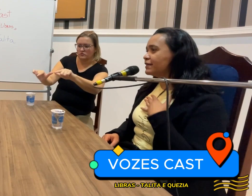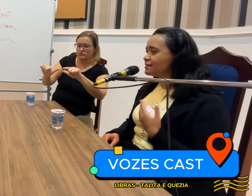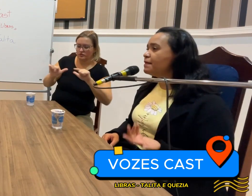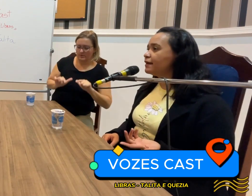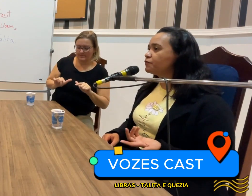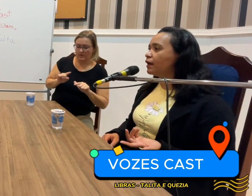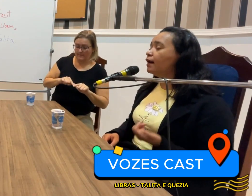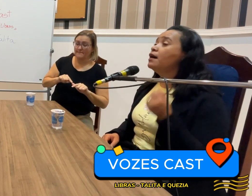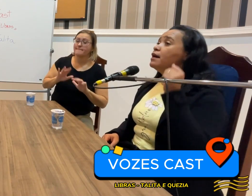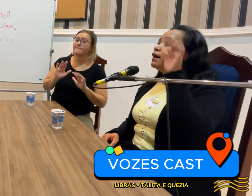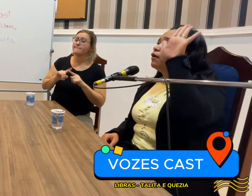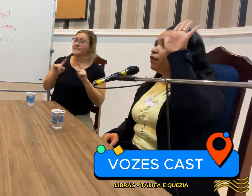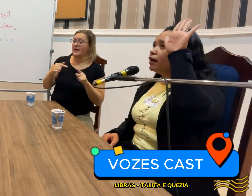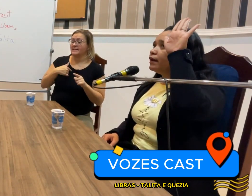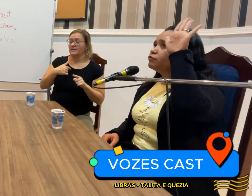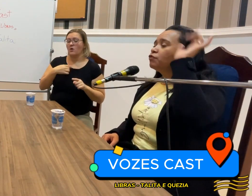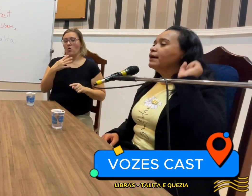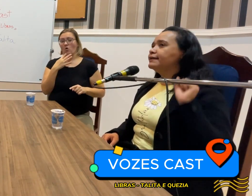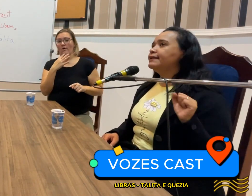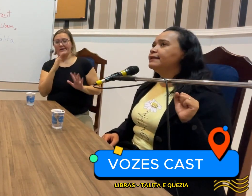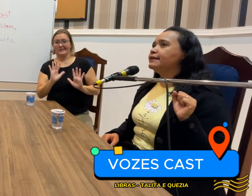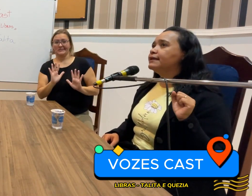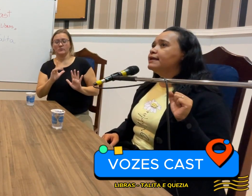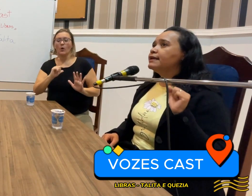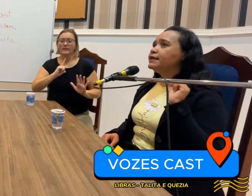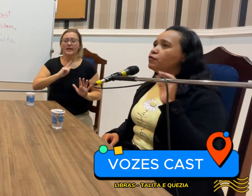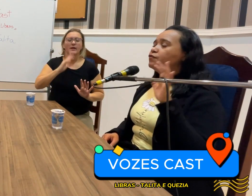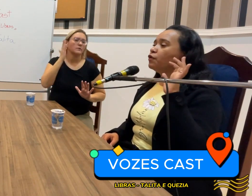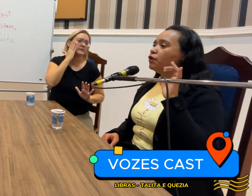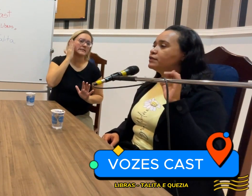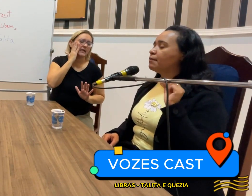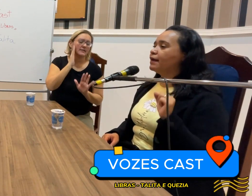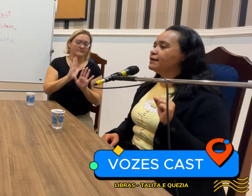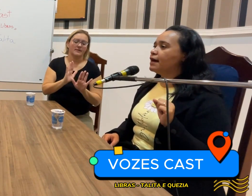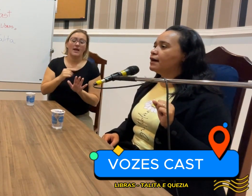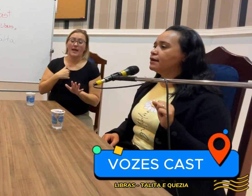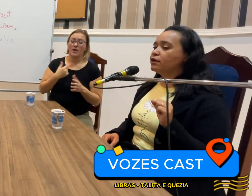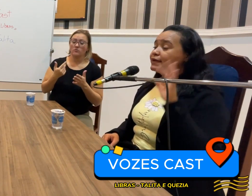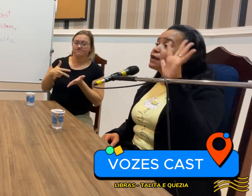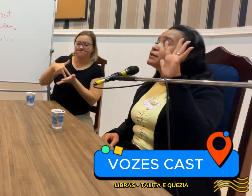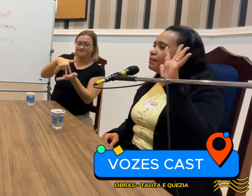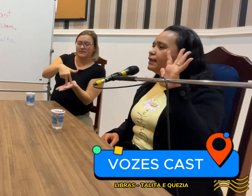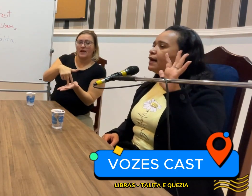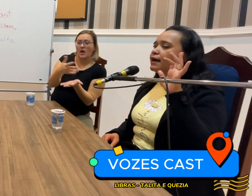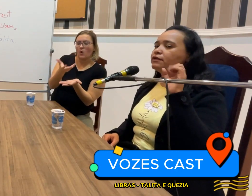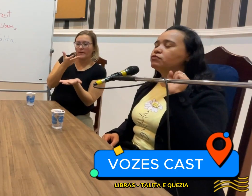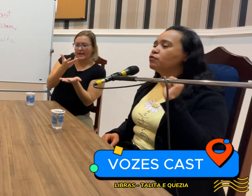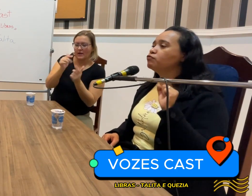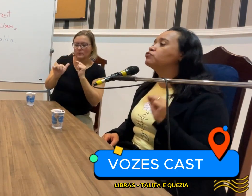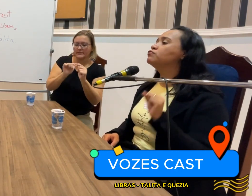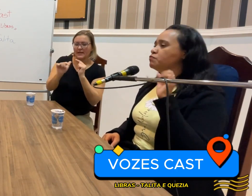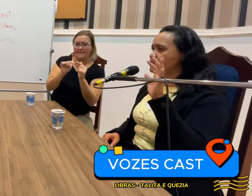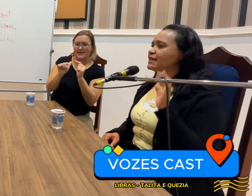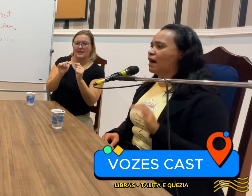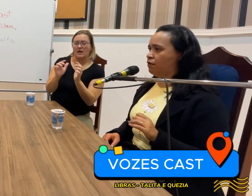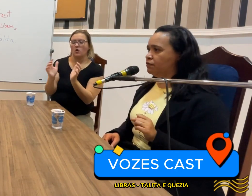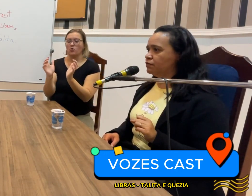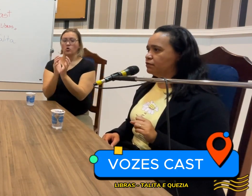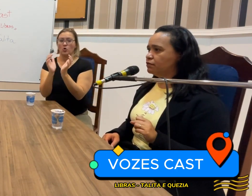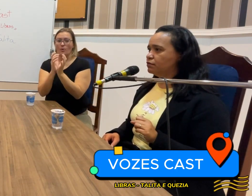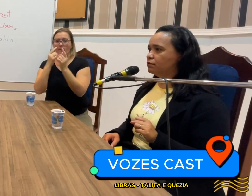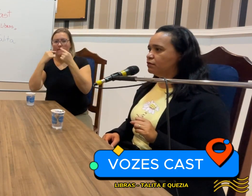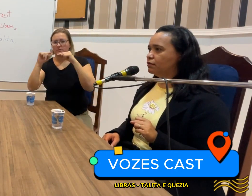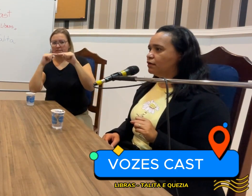ter o conhecimento. Falar, exatamente. Eu tô aqui e eu quero trabalhar no conjunto